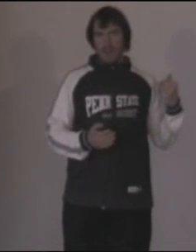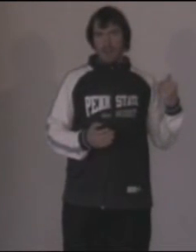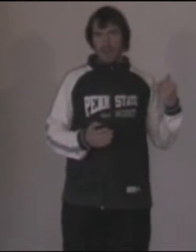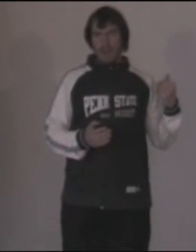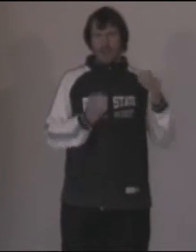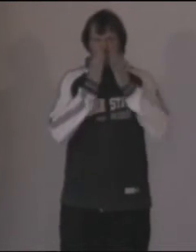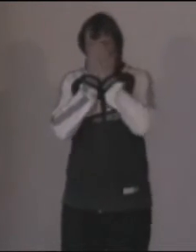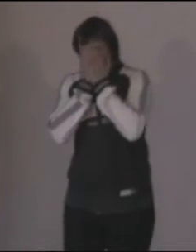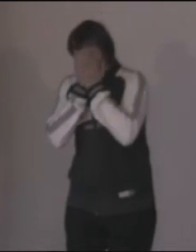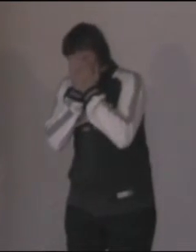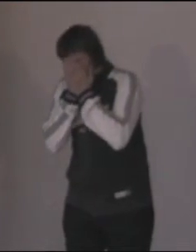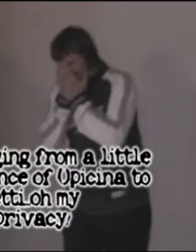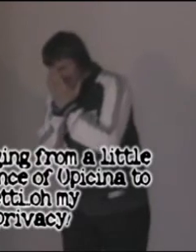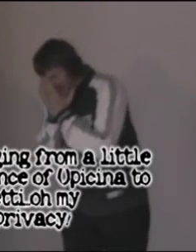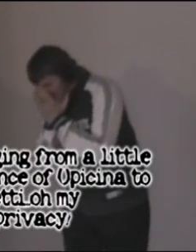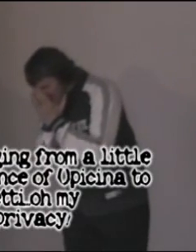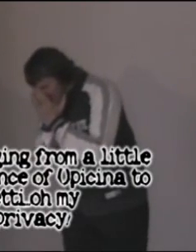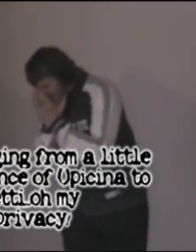fermetti. Oddio, guarda come si lato!